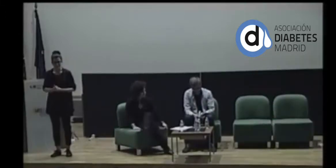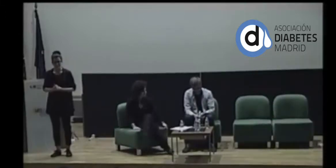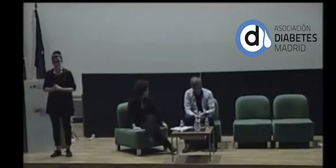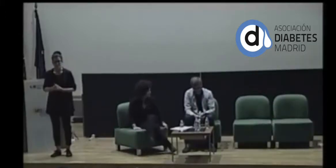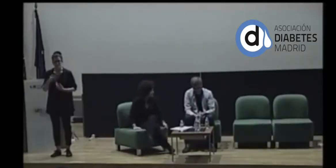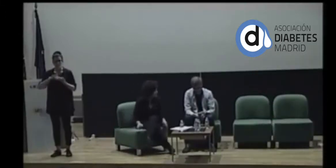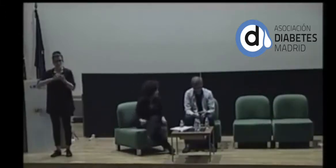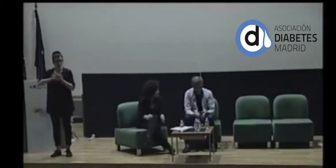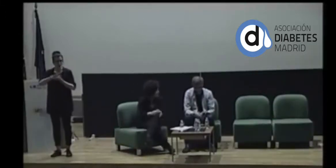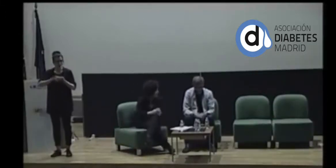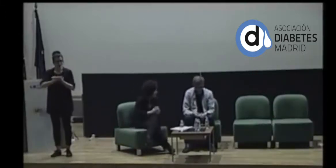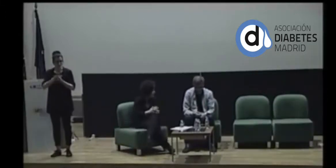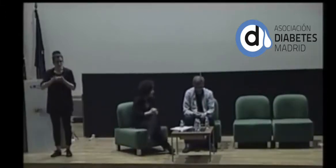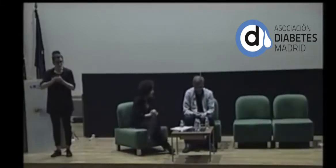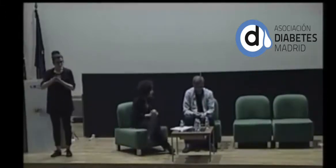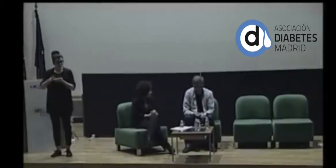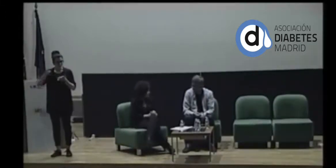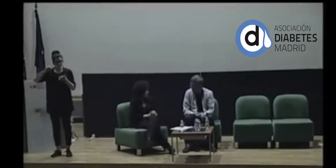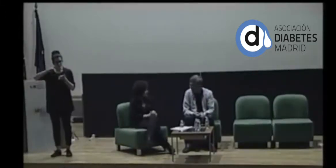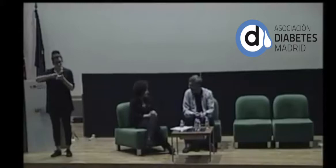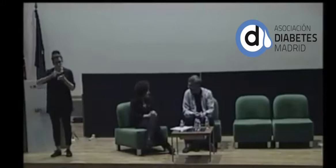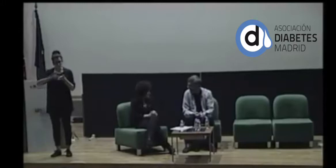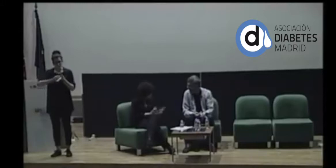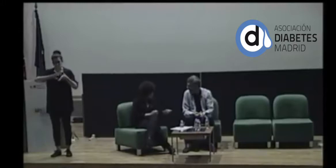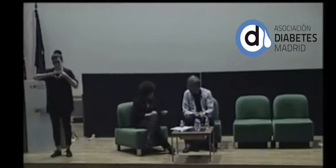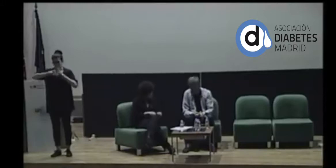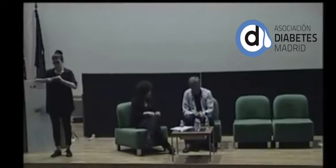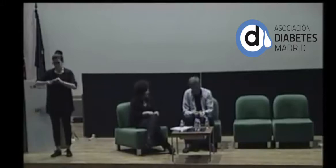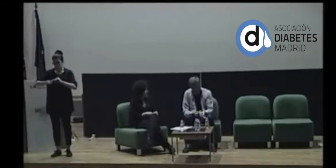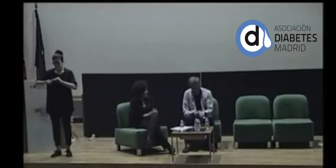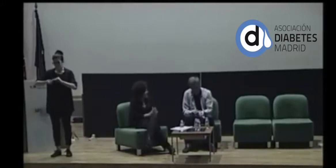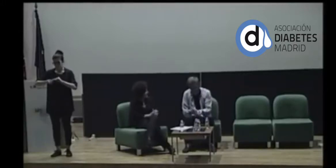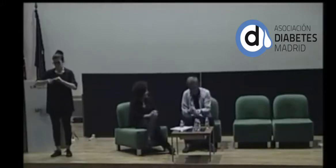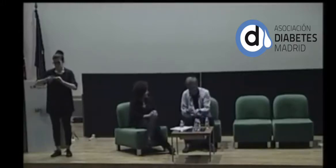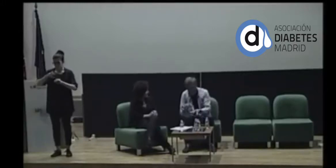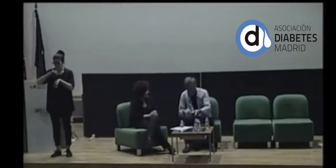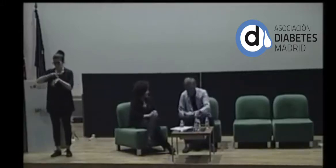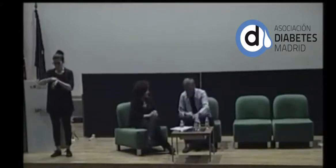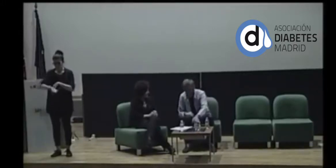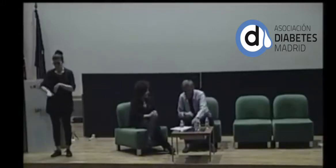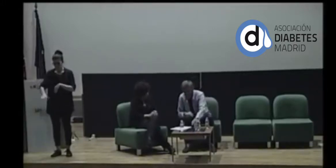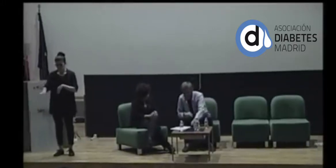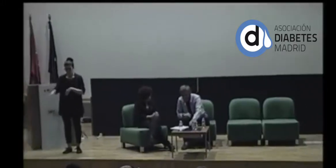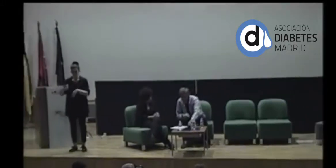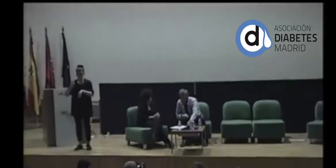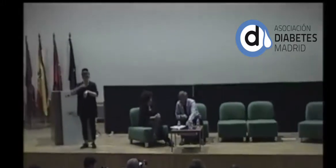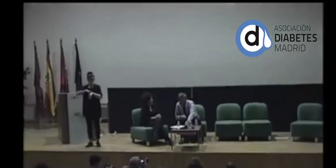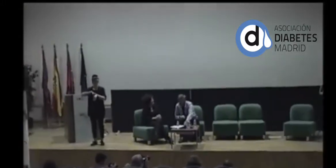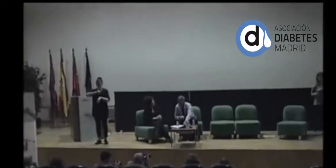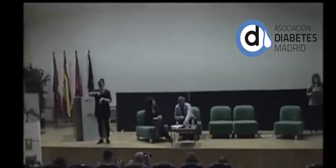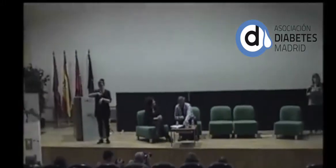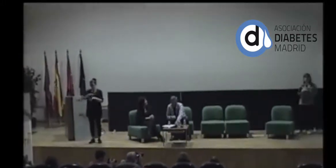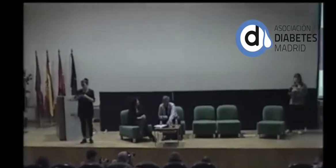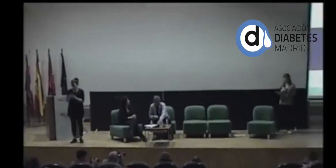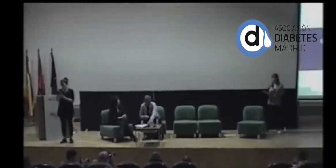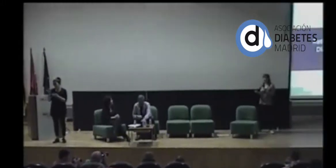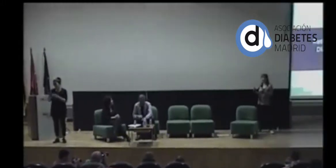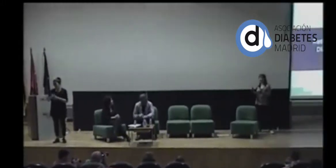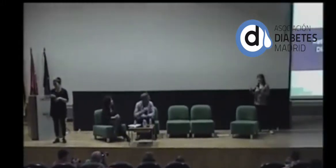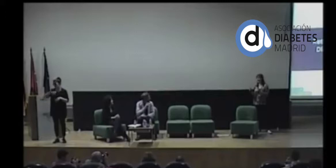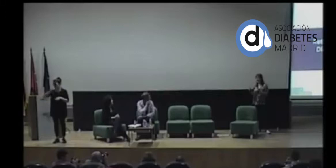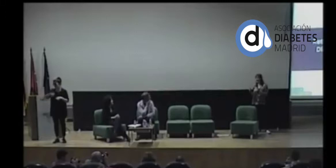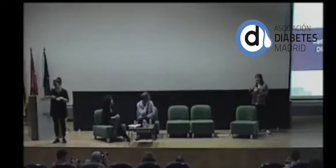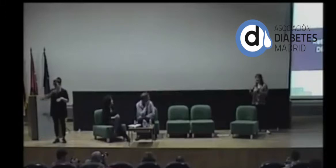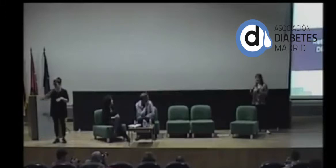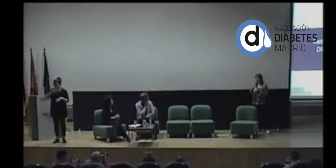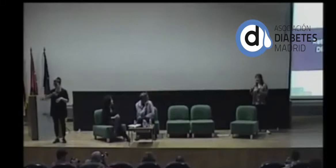hablar de tecnología aplicada a la diabetes pediátrica, pues horas, probablemente días. Pero quizá